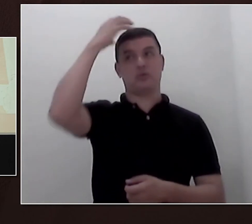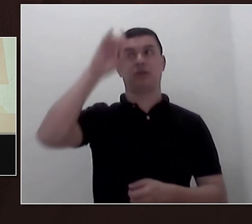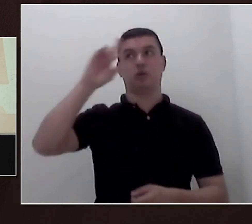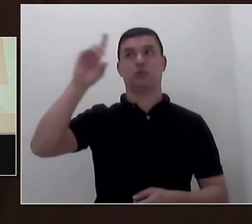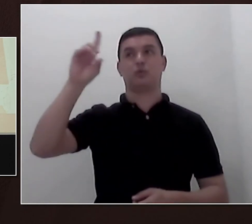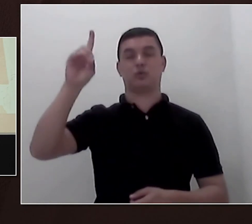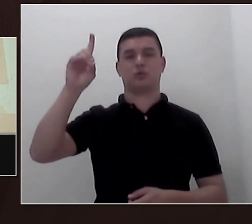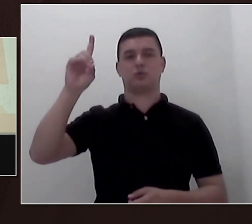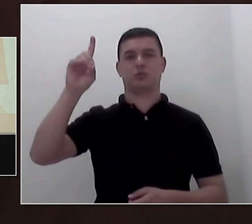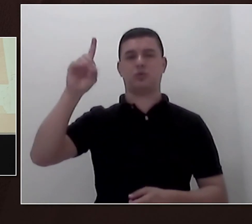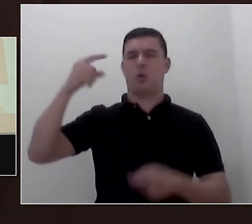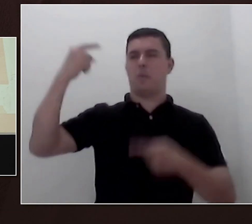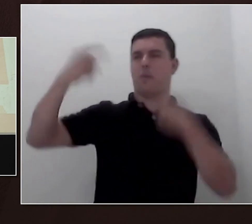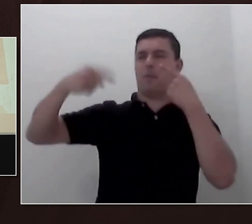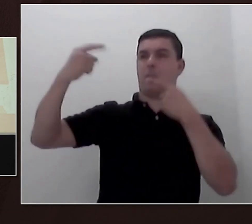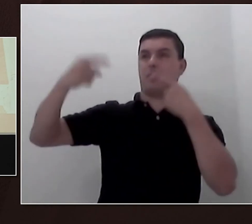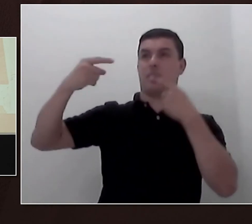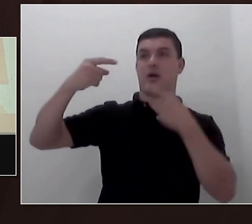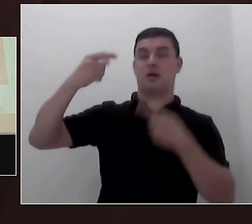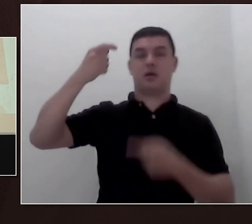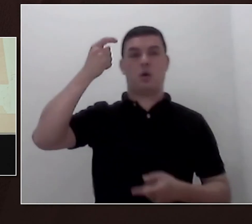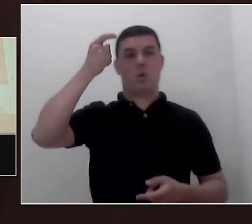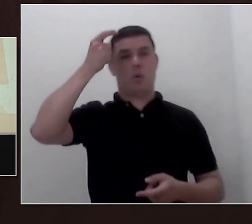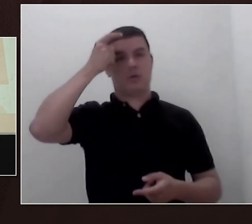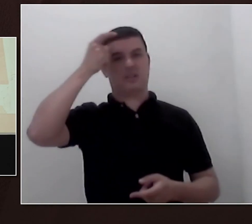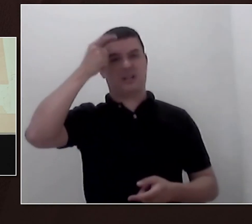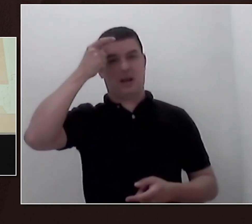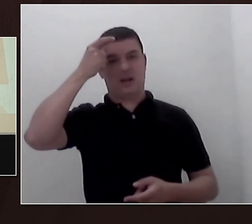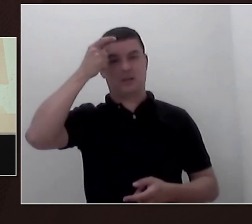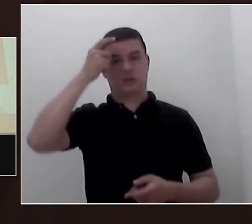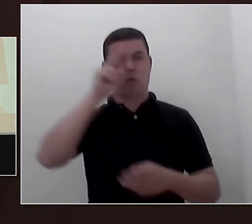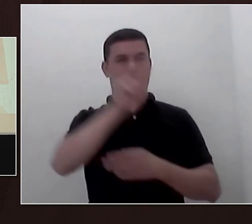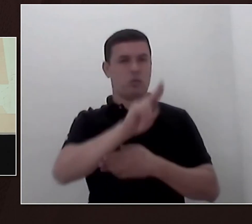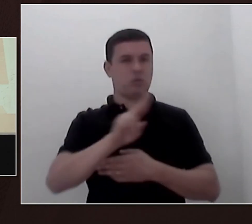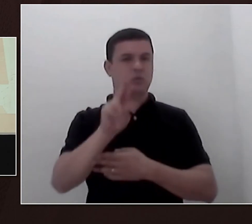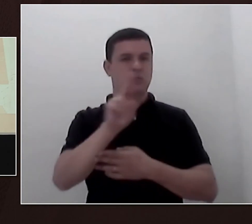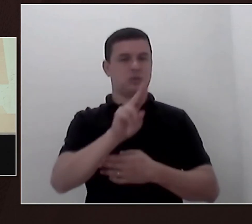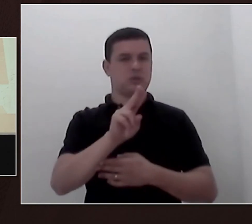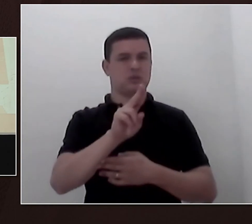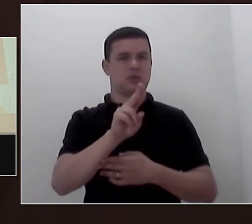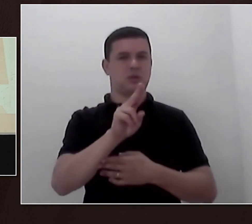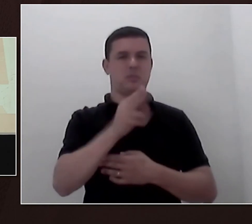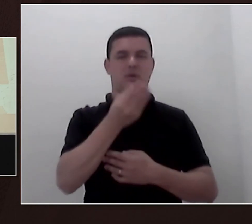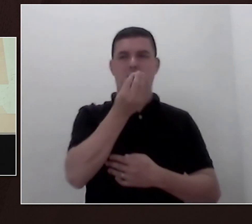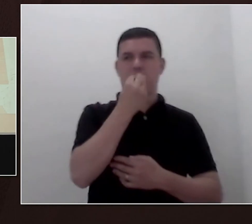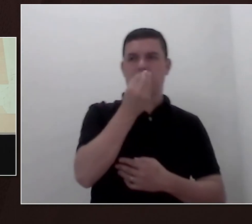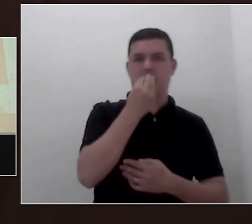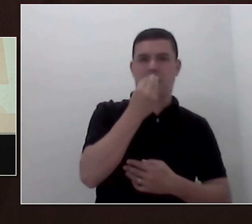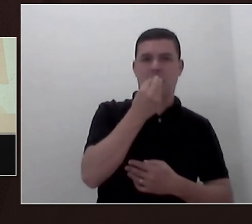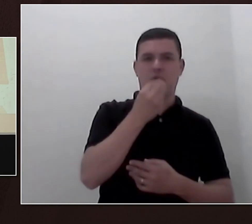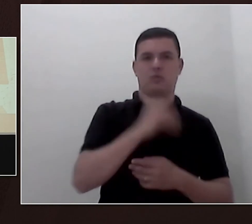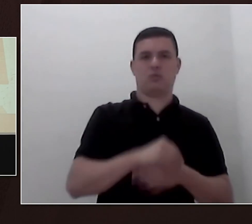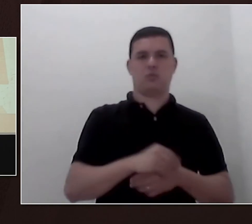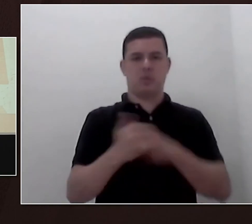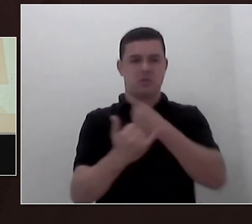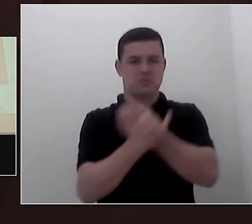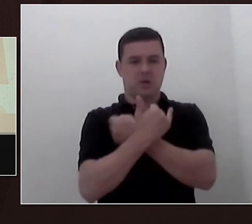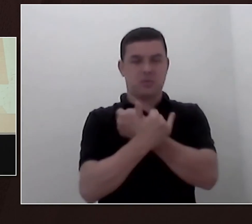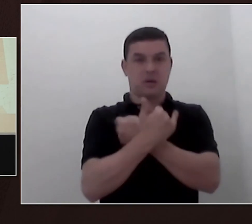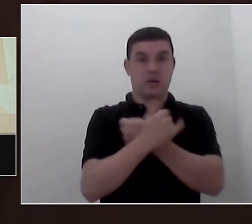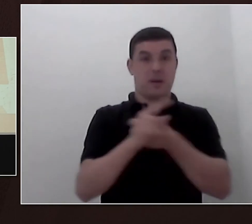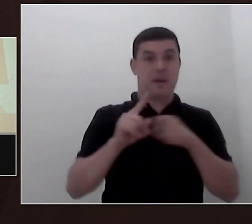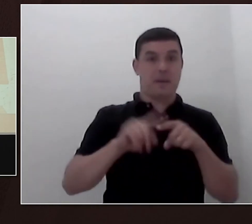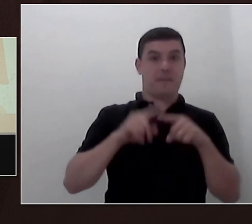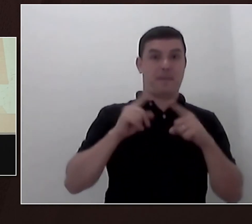que Satanás tem para nos inutilizar, para nos inibir. Mas graças a Deus, irmãos,